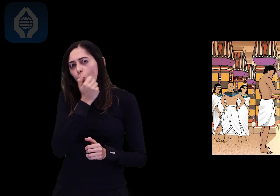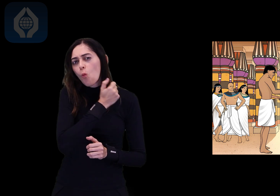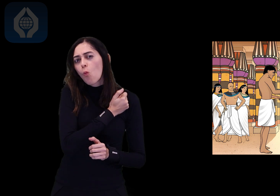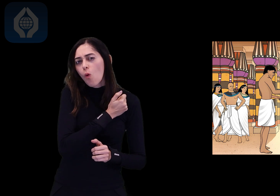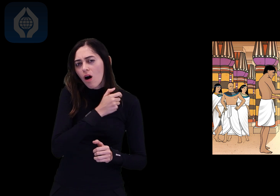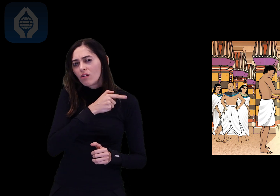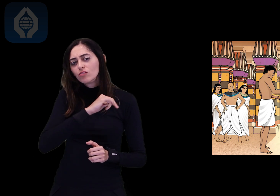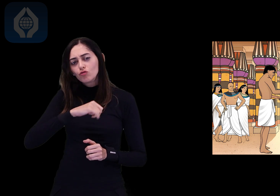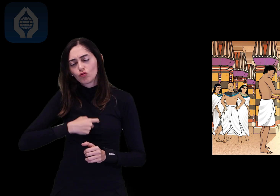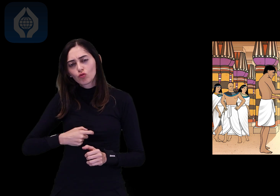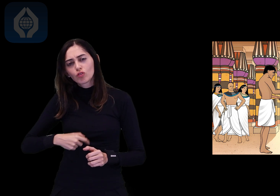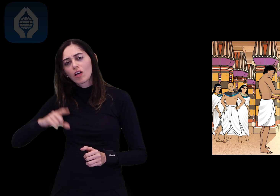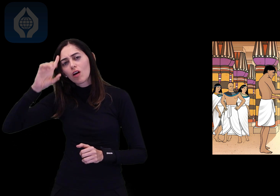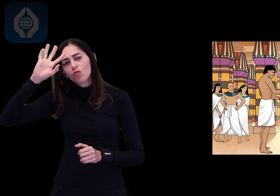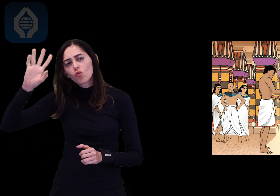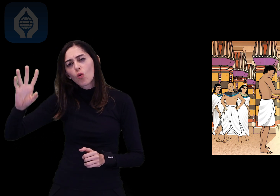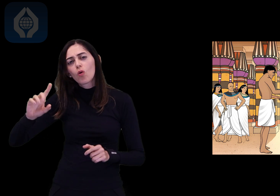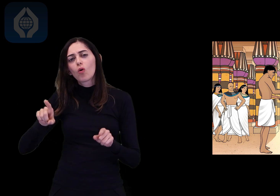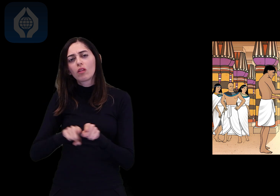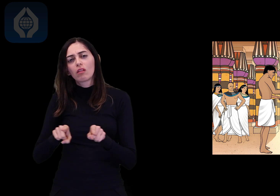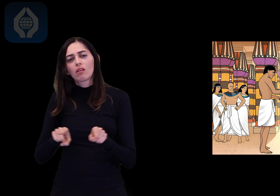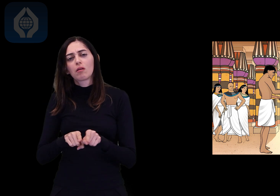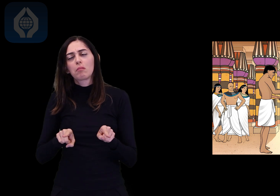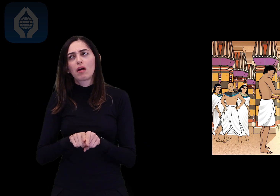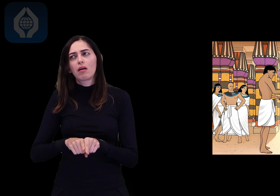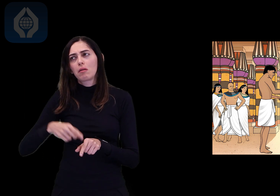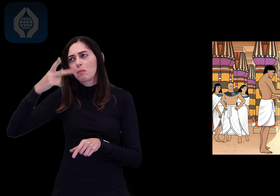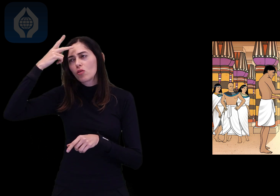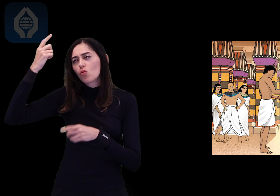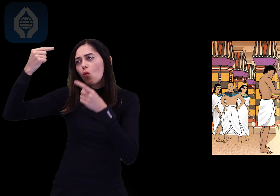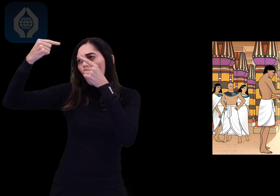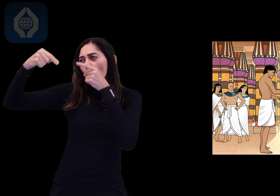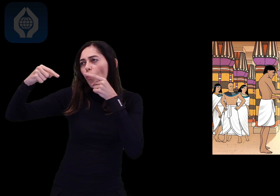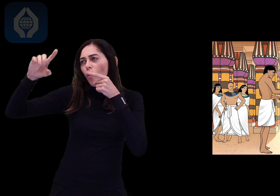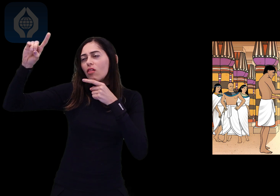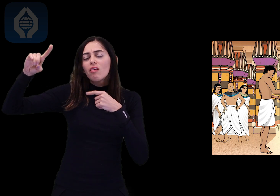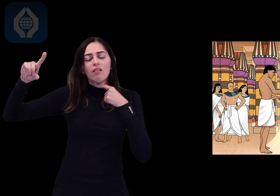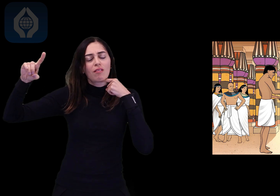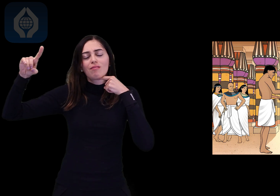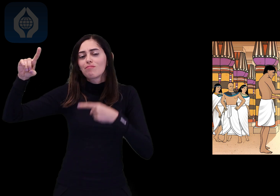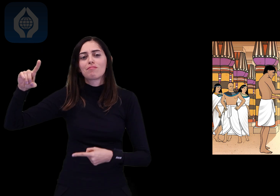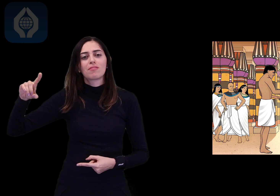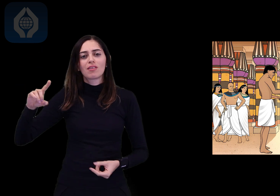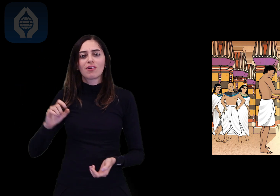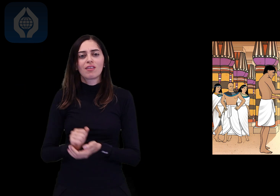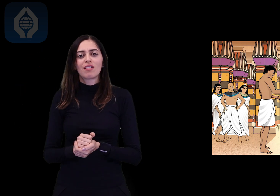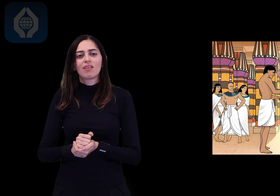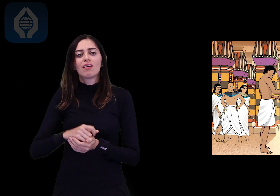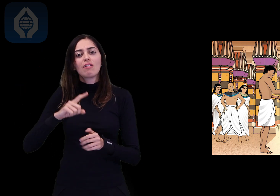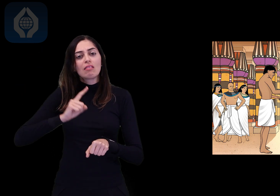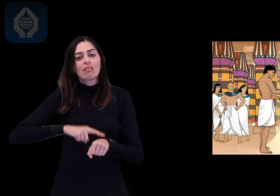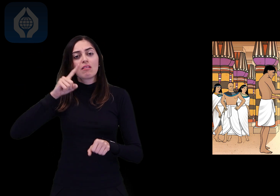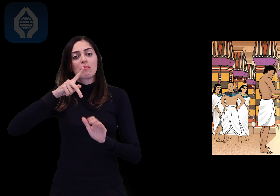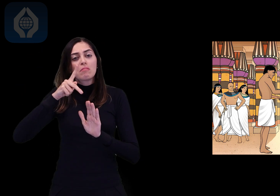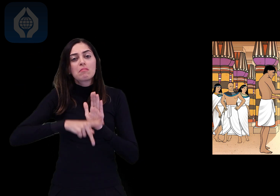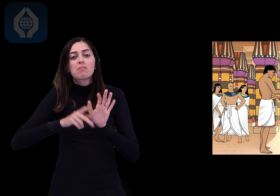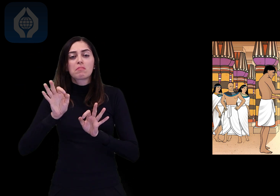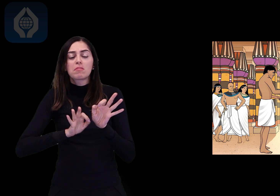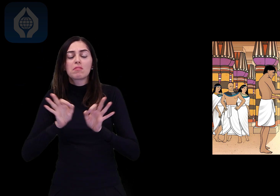Deus sempre faz o que planeja. Ninguém pode se opor a Deus. Quando chegou o tempo de fazer o que planejara, Deus tirou José